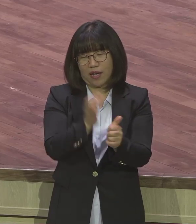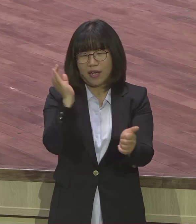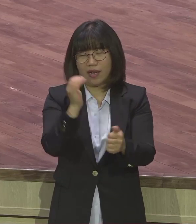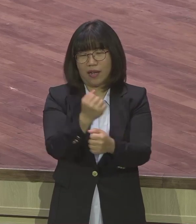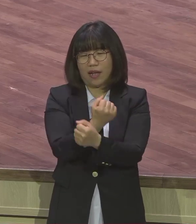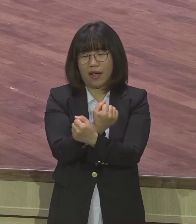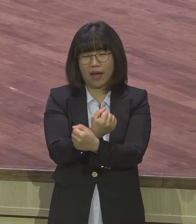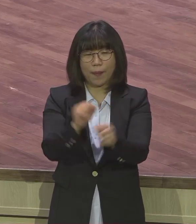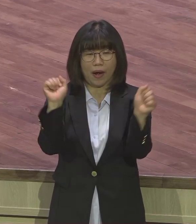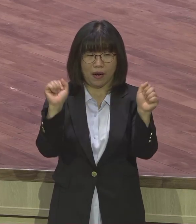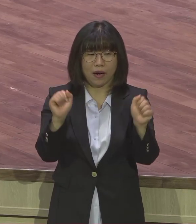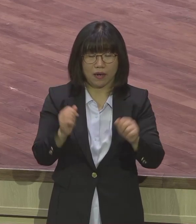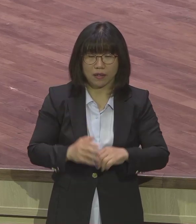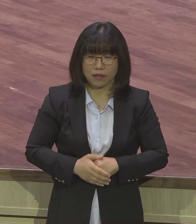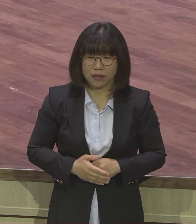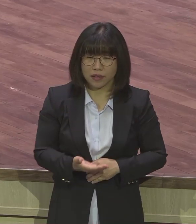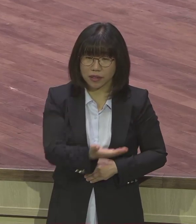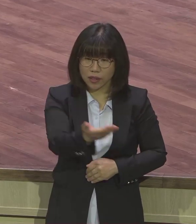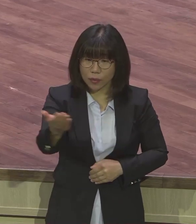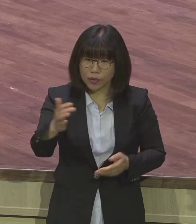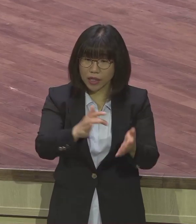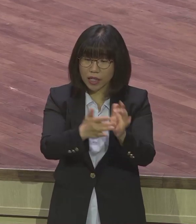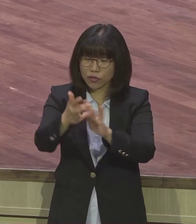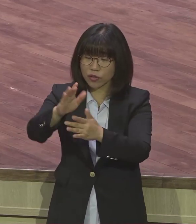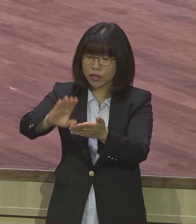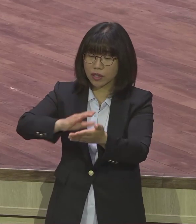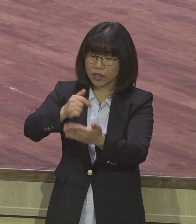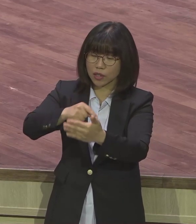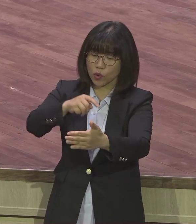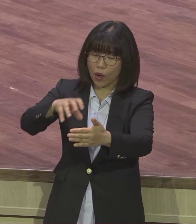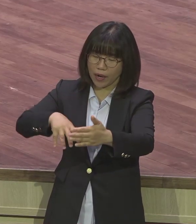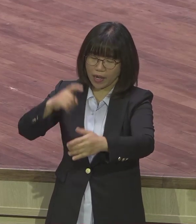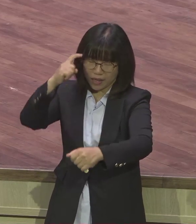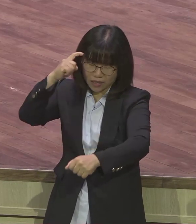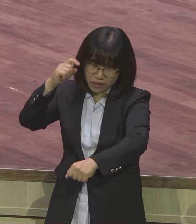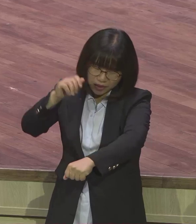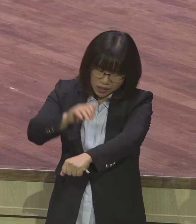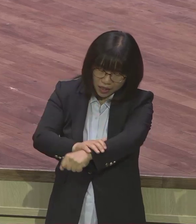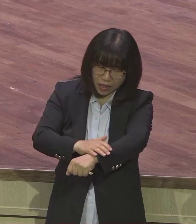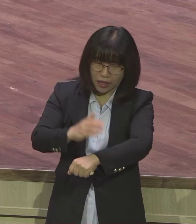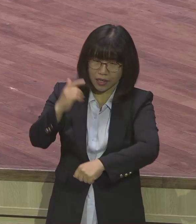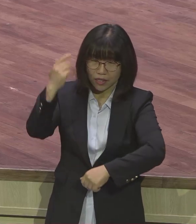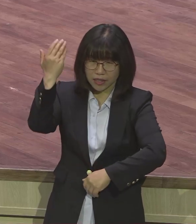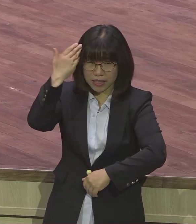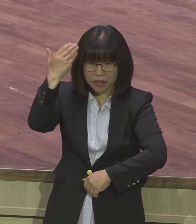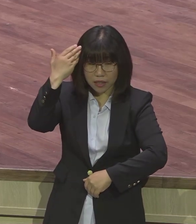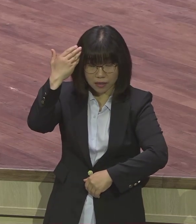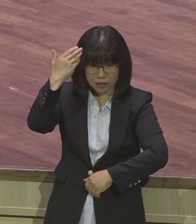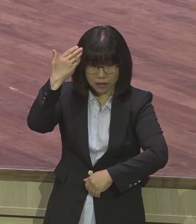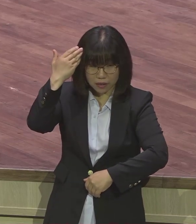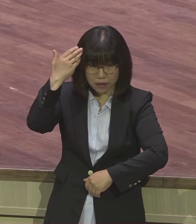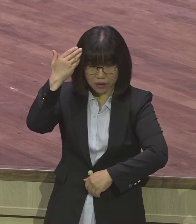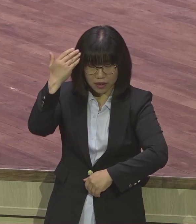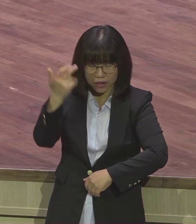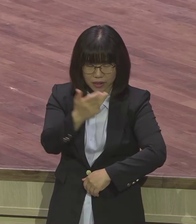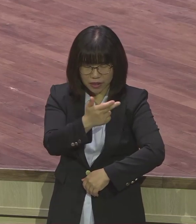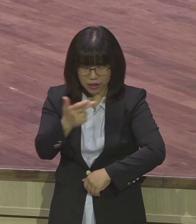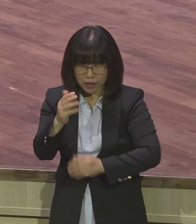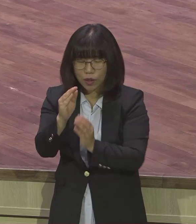바랍니다. 예수 그리스도 안에 갖춰져 있는 지식과 지혜의 이 어마어마한 모든